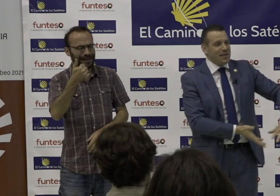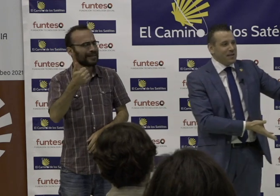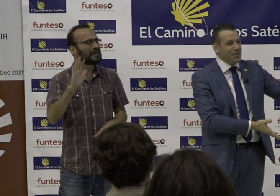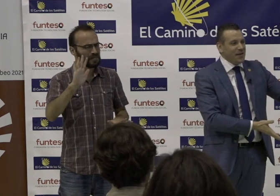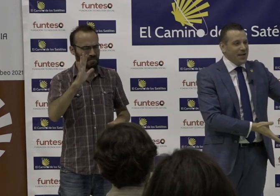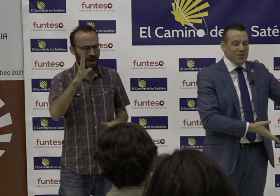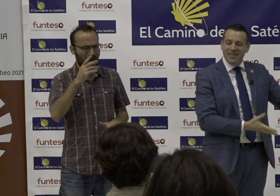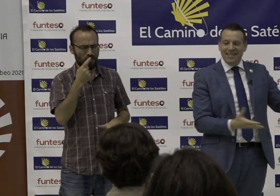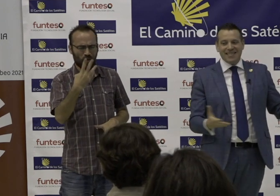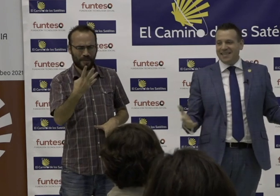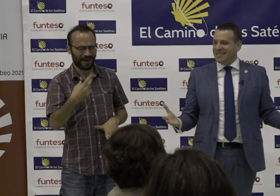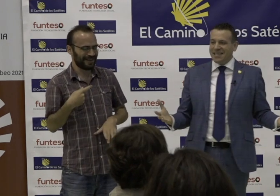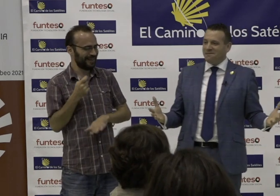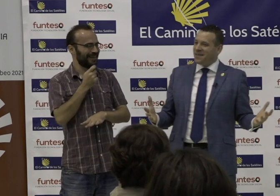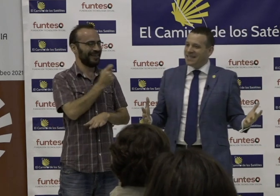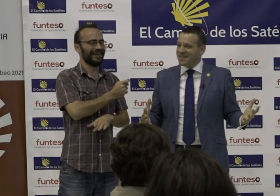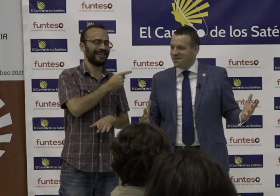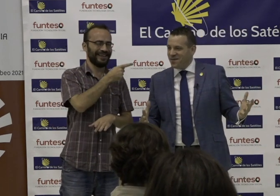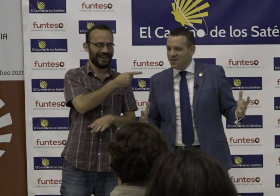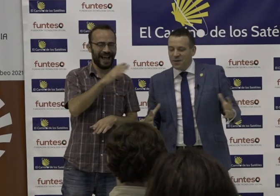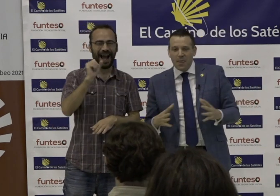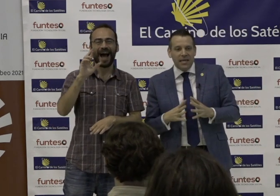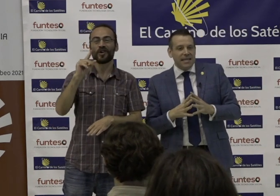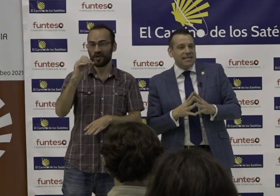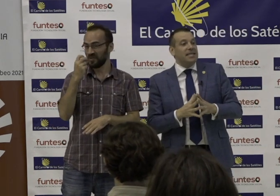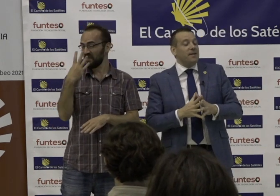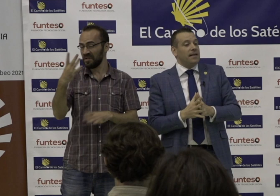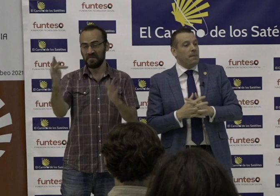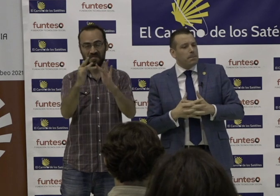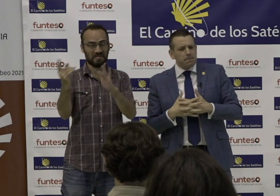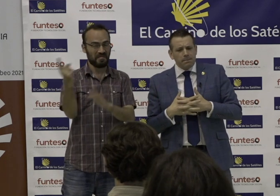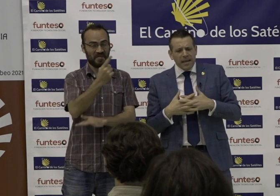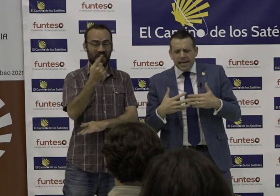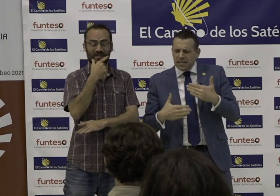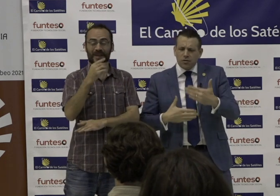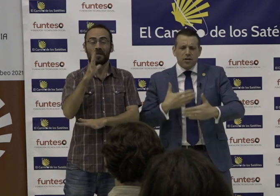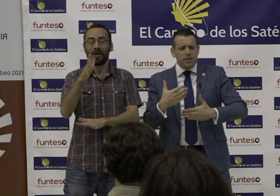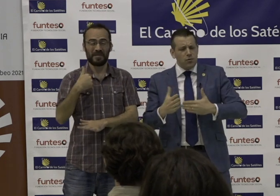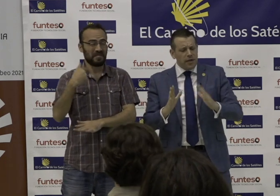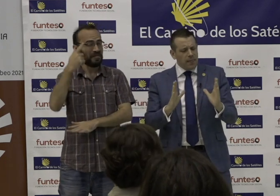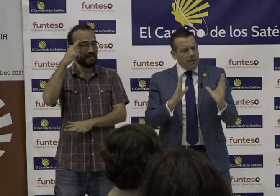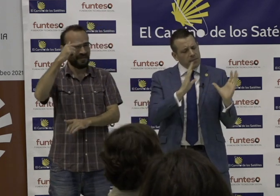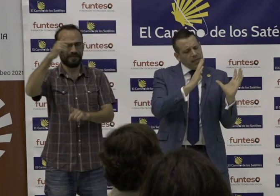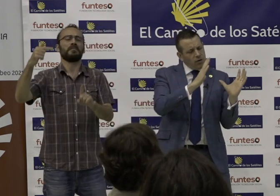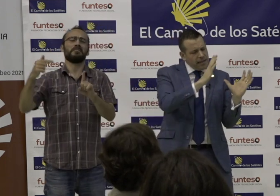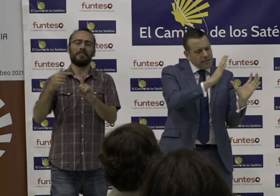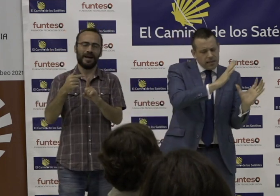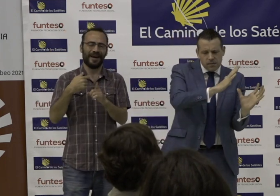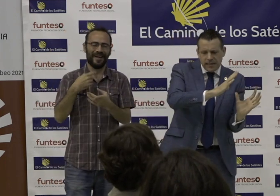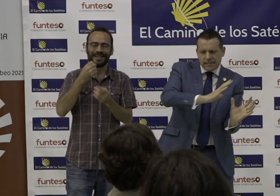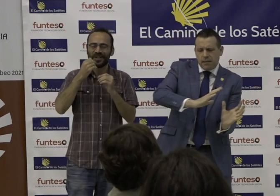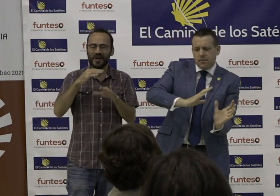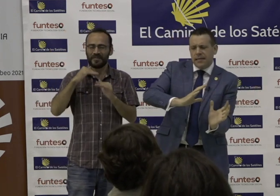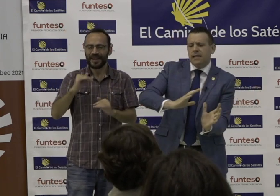el número de teléfono de Carlos y ya está, es así tan fácil y tan sencillo. Sí es verdad que la historia continúa, a mí me dijeron, nada,